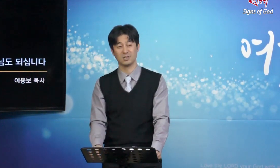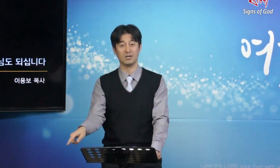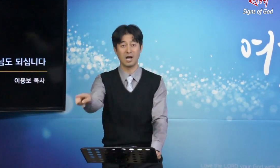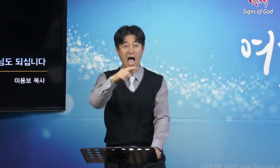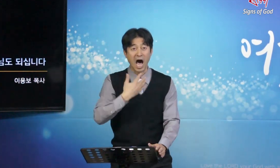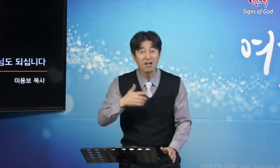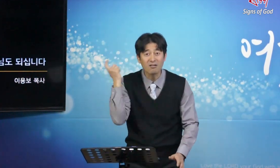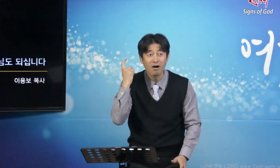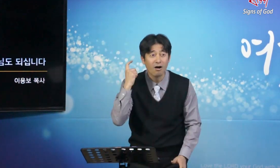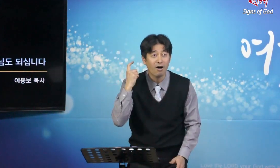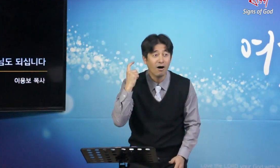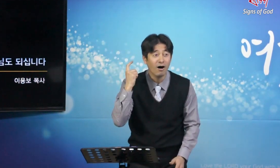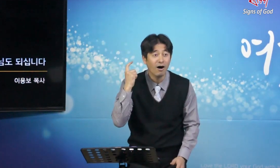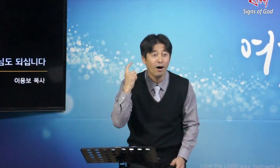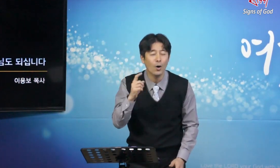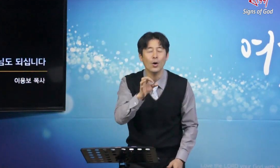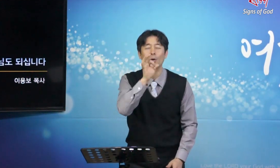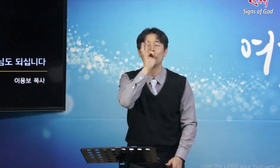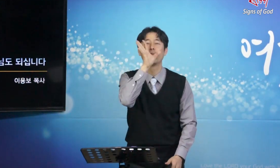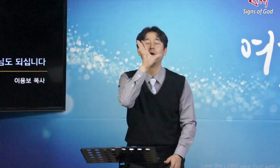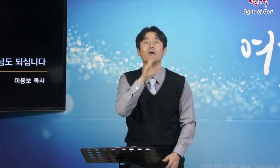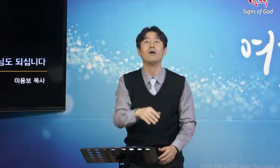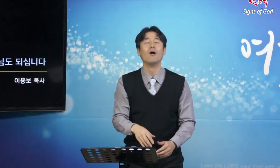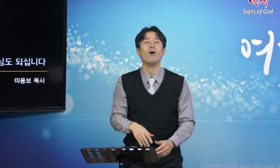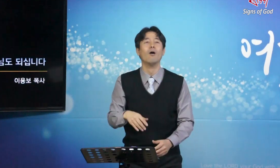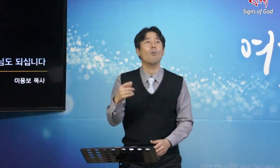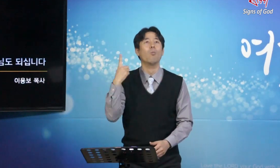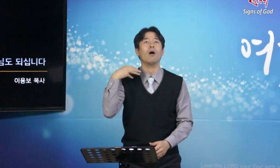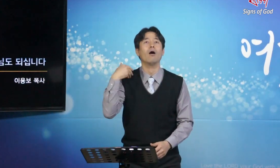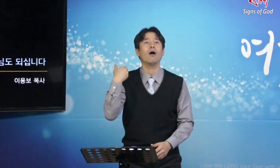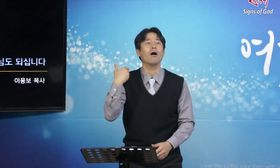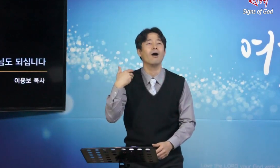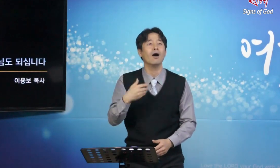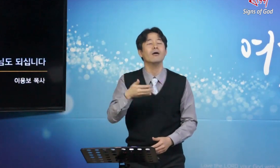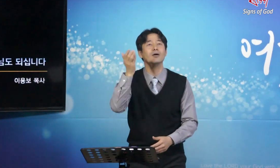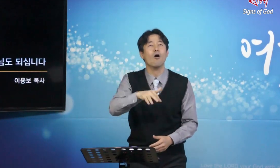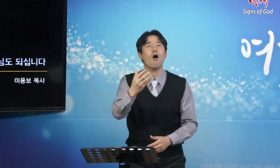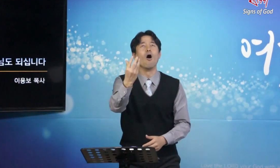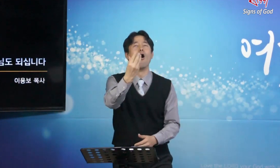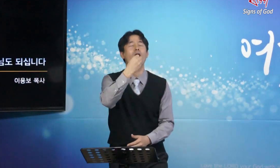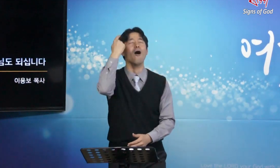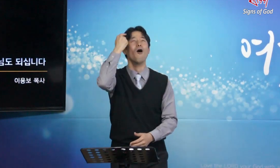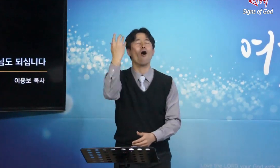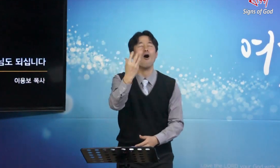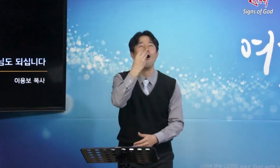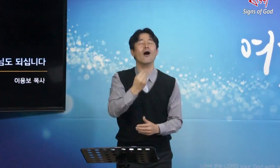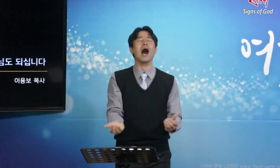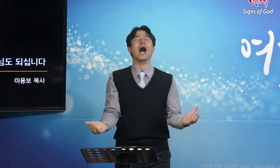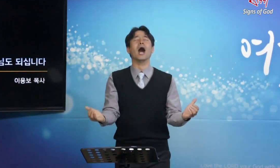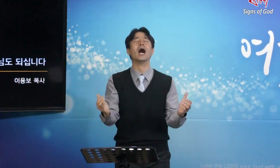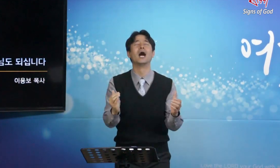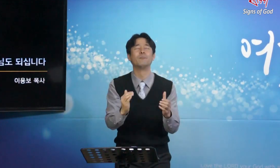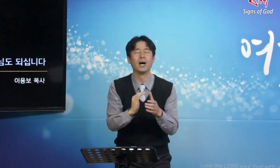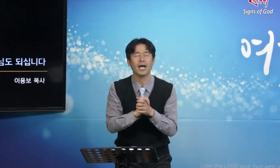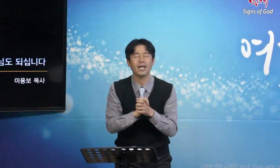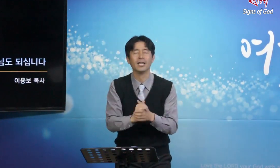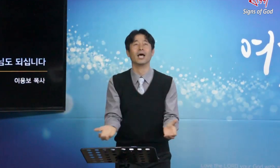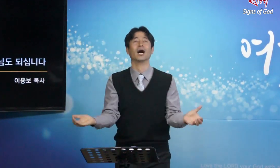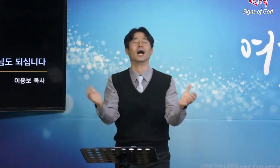읽었습니다. 그들이 알아들었을 수 있었을까요? 그들은 듣지 못했죠. 그렇지만 그것이 거룩하다라고